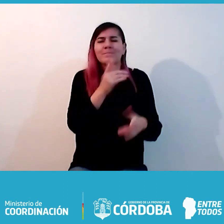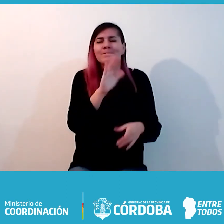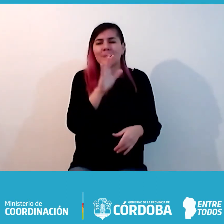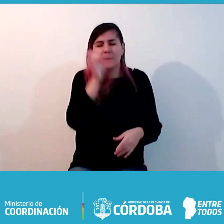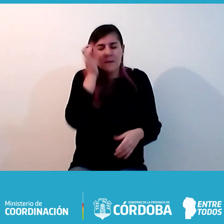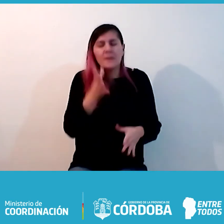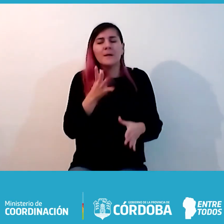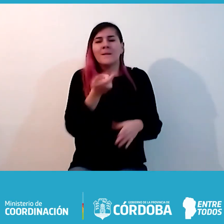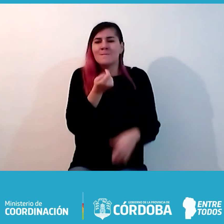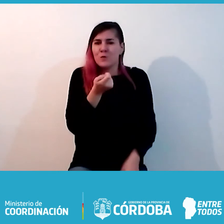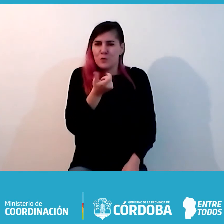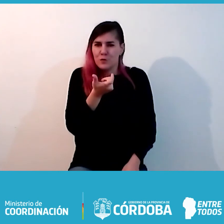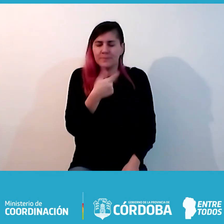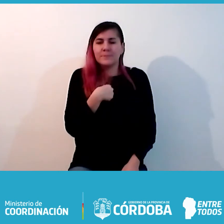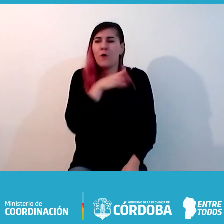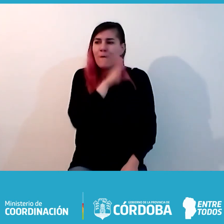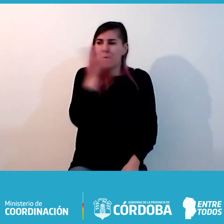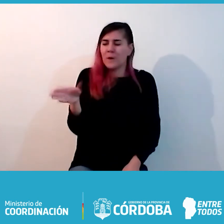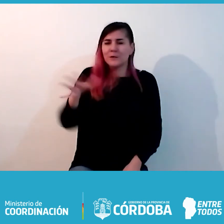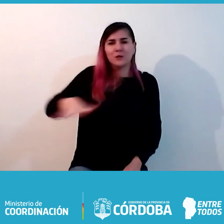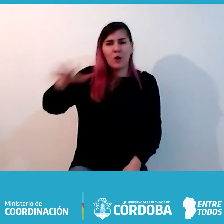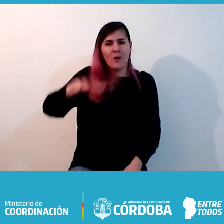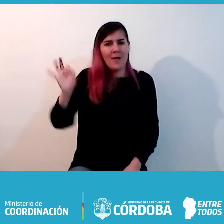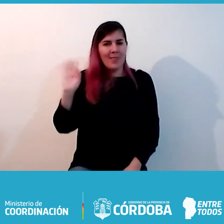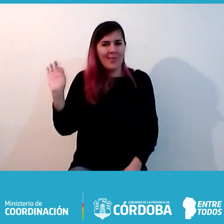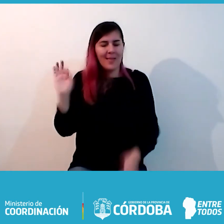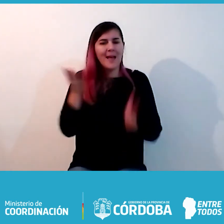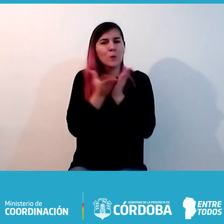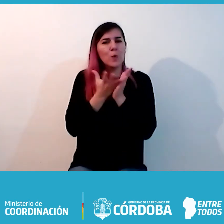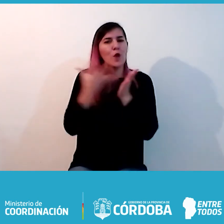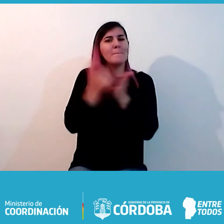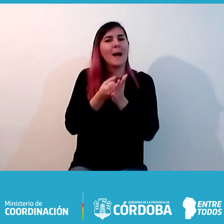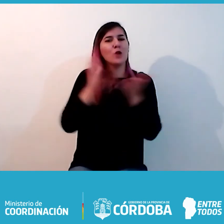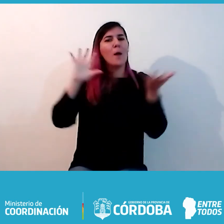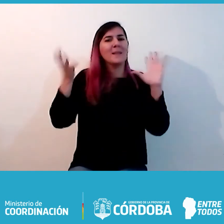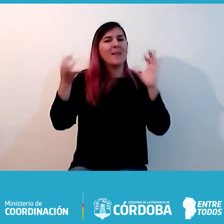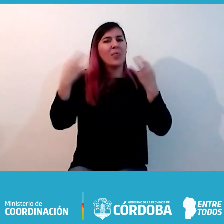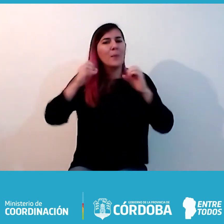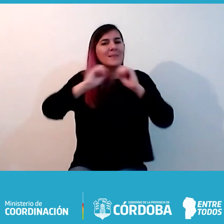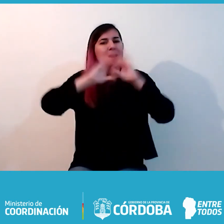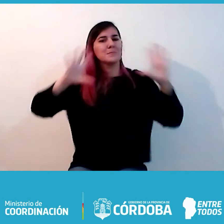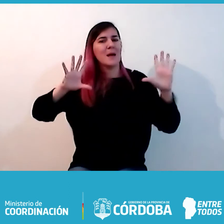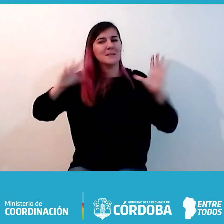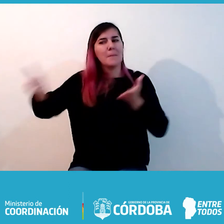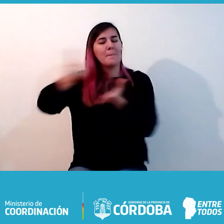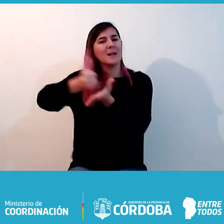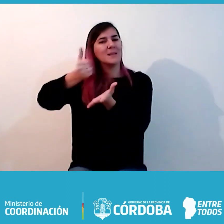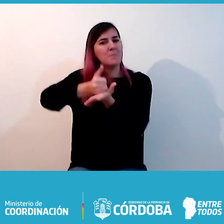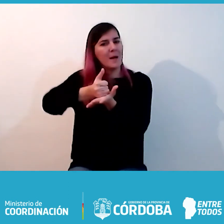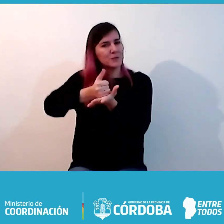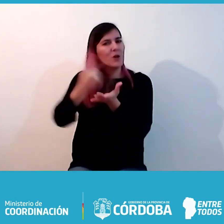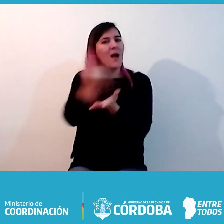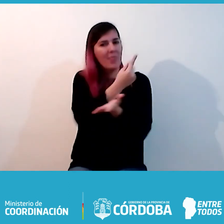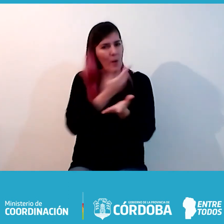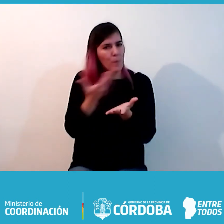escasa. No fueron a la zona, comenta que en un estudio de impacto ambiental debe promover la transparencia y participación de cada una de las partes,